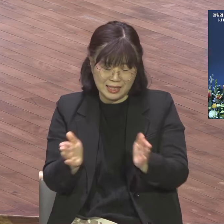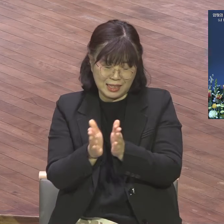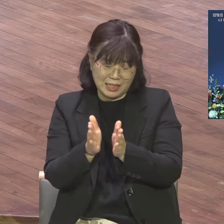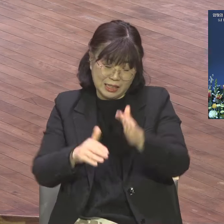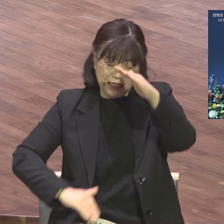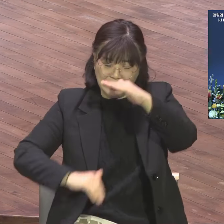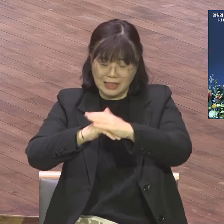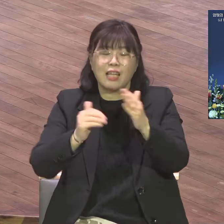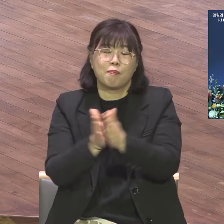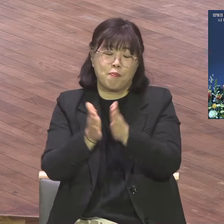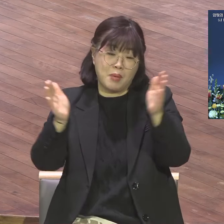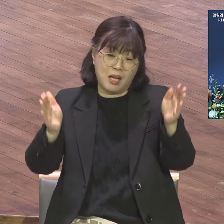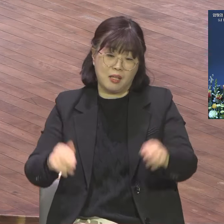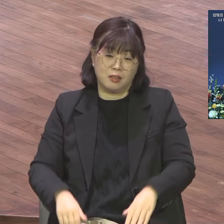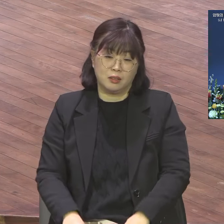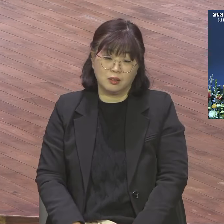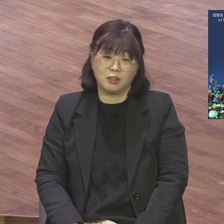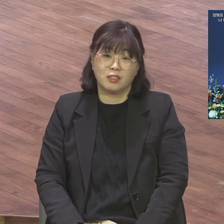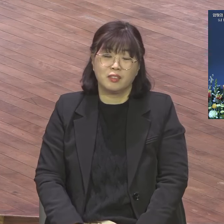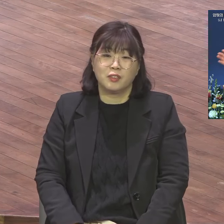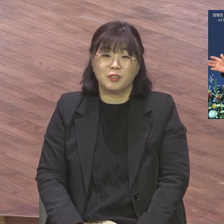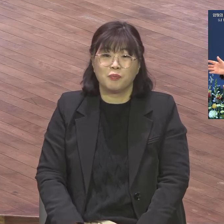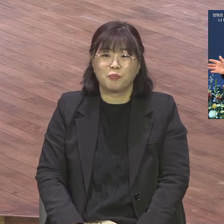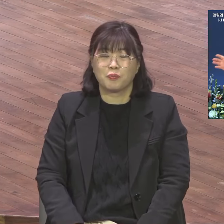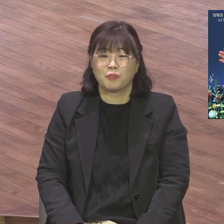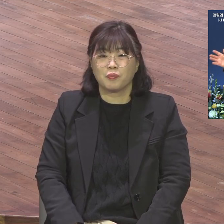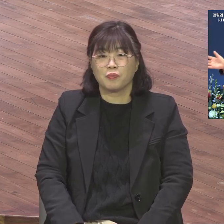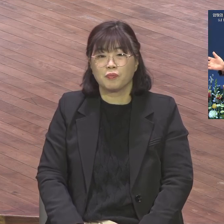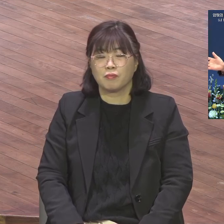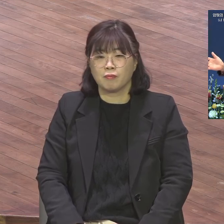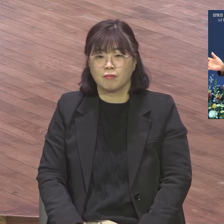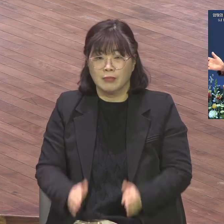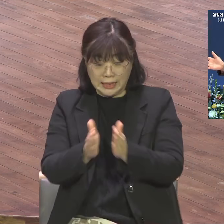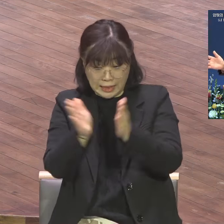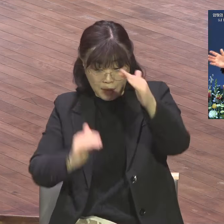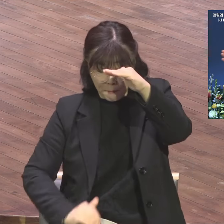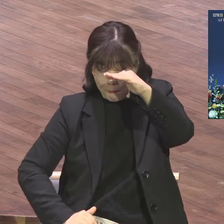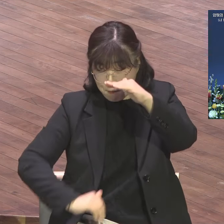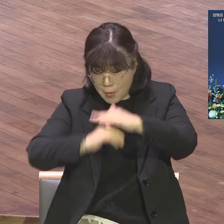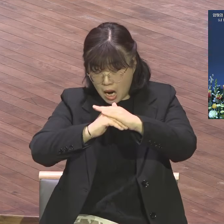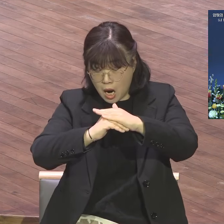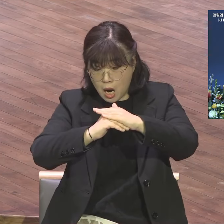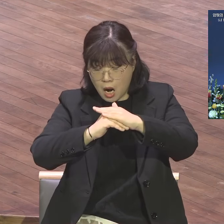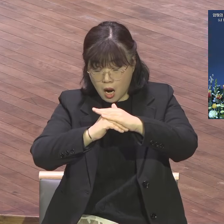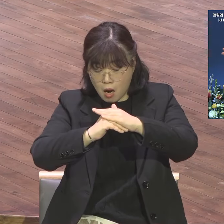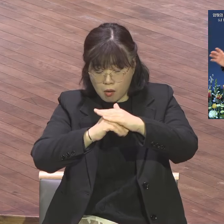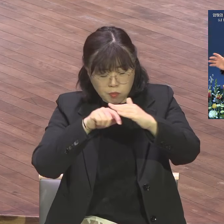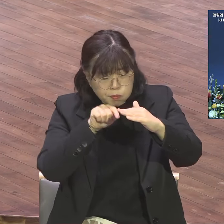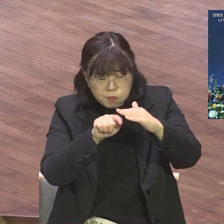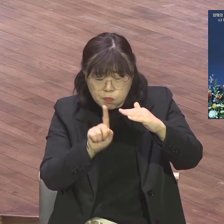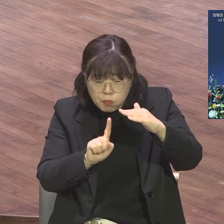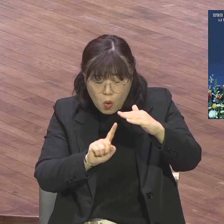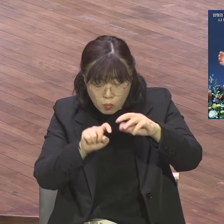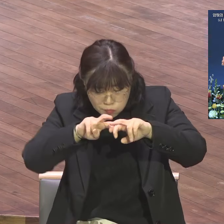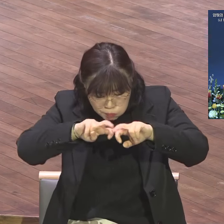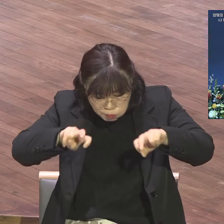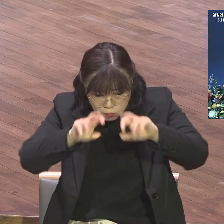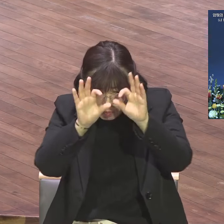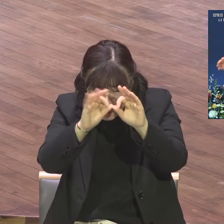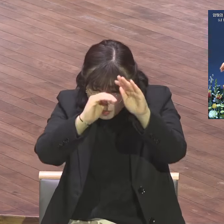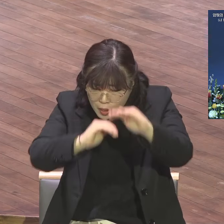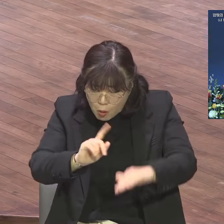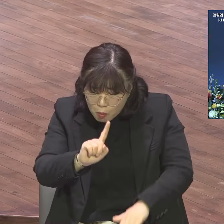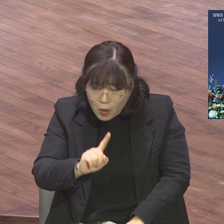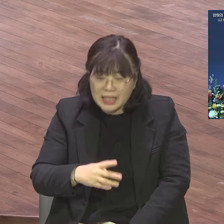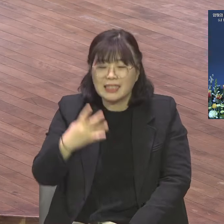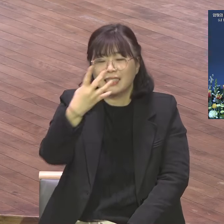운동입니다. 스타트만 운동. 지역 장막터를 어떻게 넓힙니까? 4천 망대 운동입니다. 4천 망대 운동을 넓혀 나가자. 계속해서 망대를